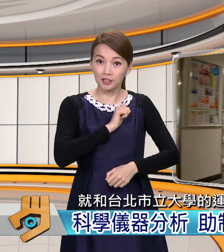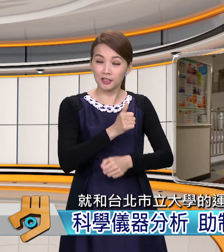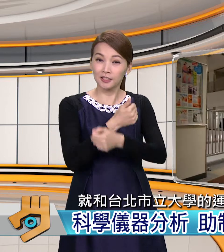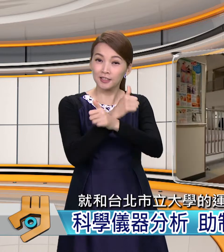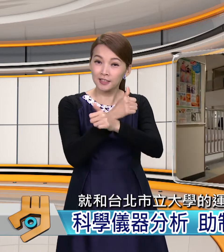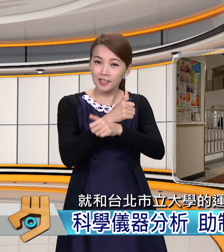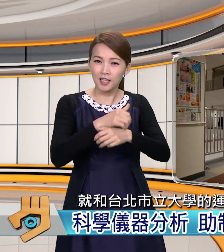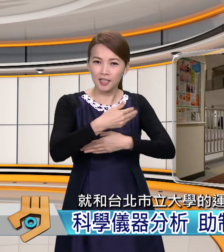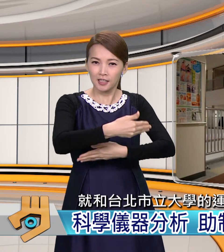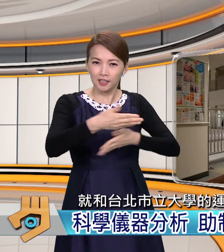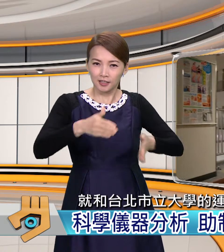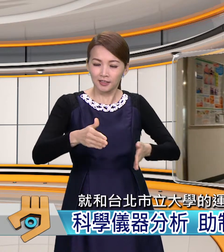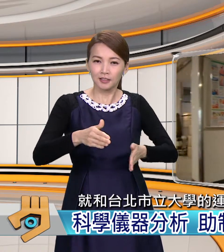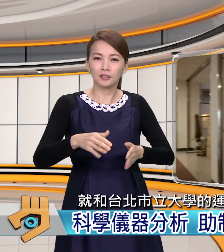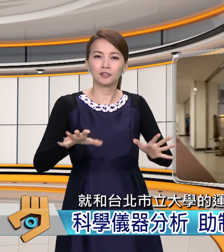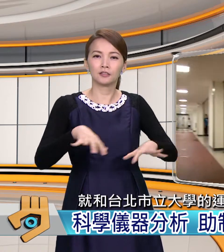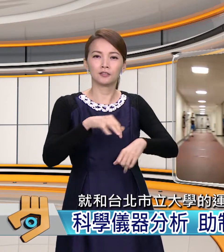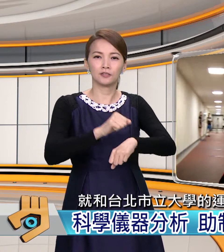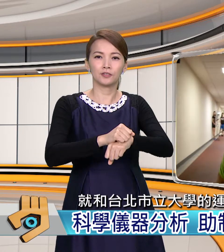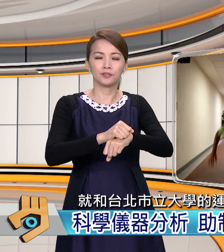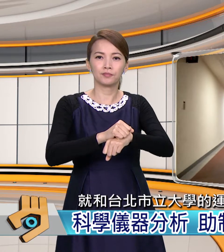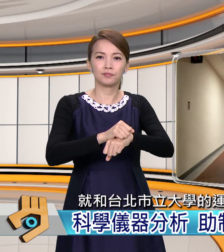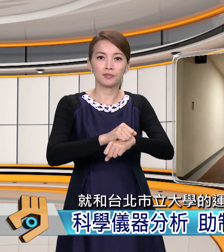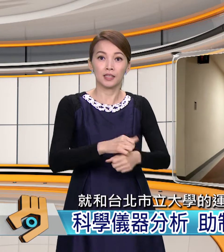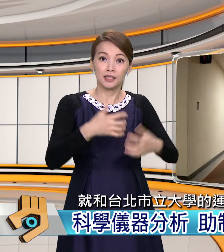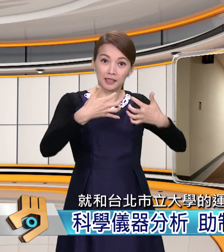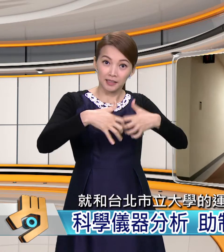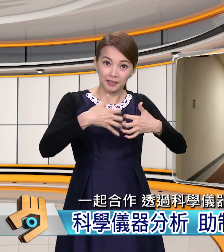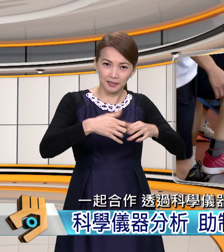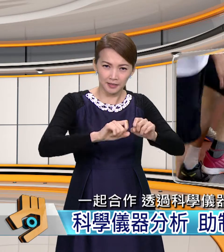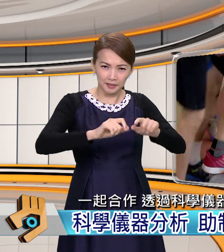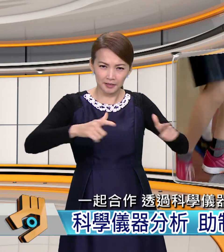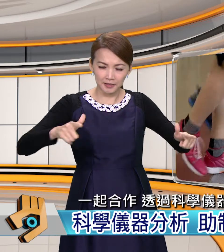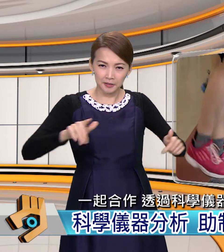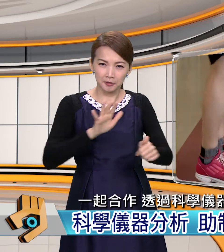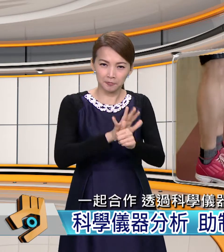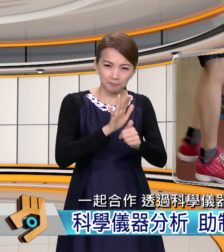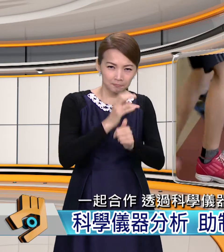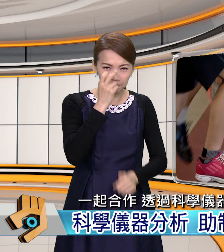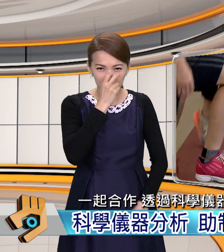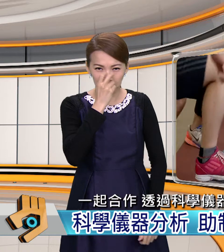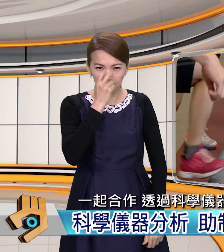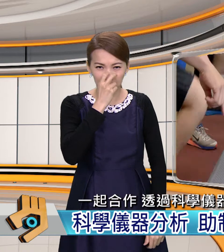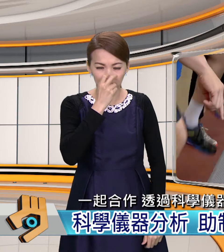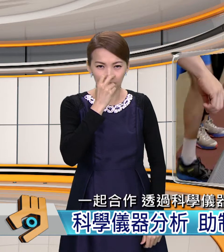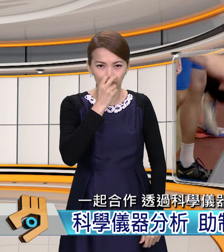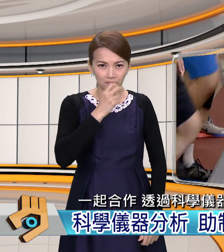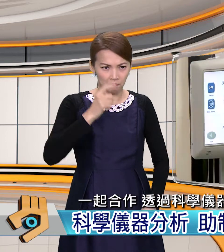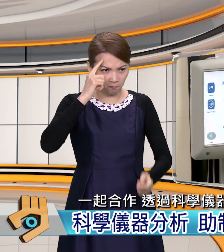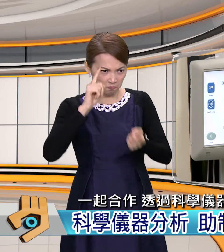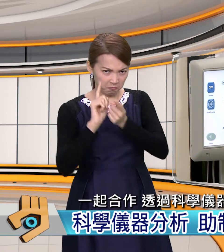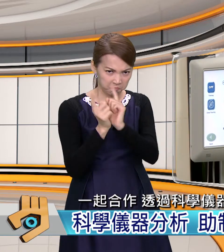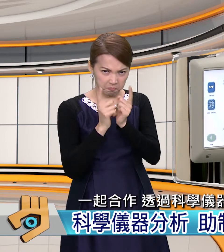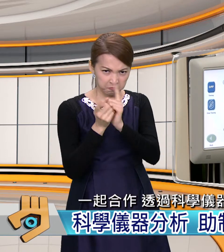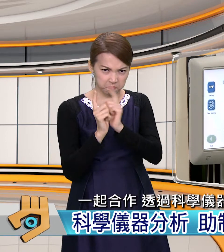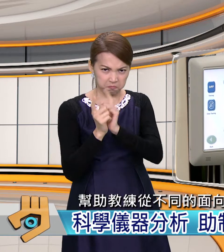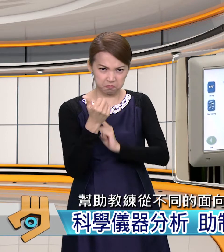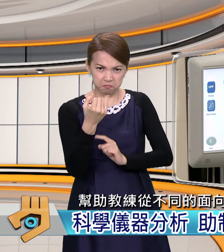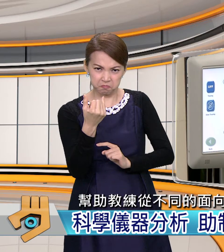市立大学的运动能力分析实验室一起合作，透过科学仪器的检测，帮